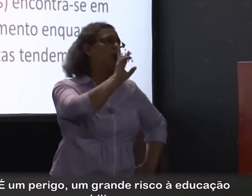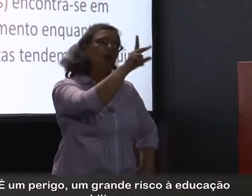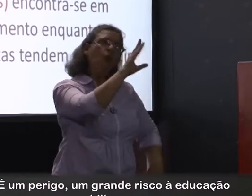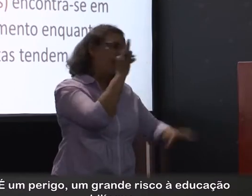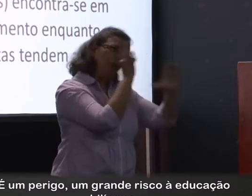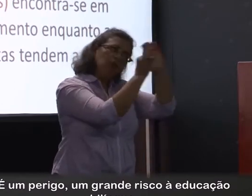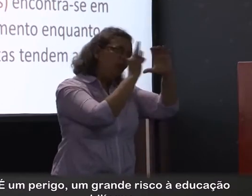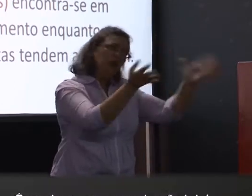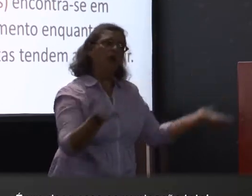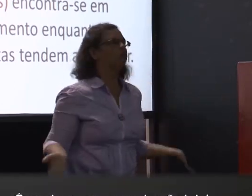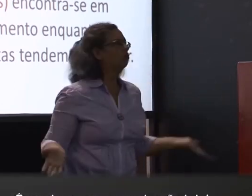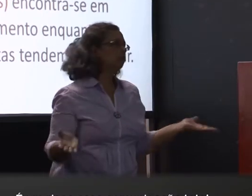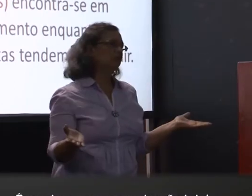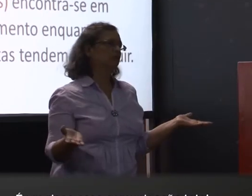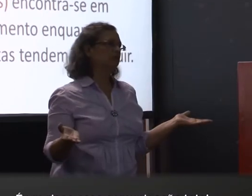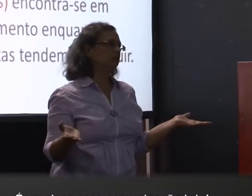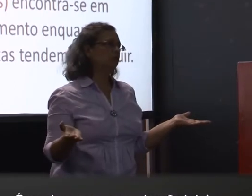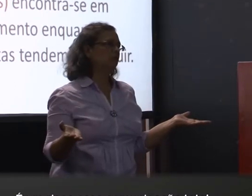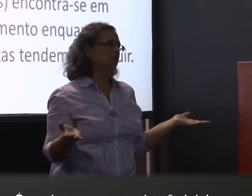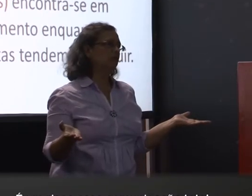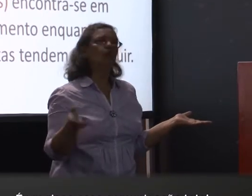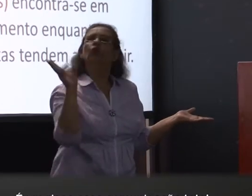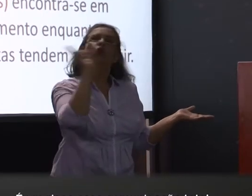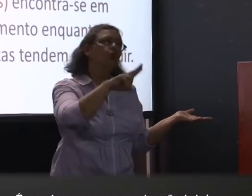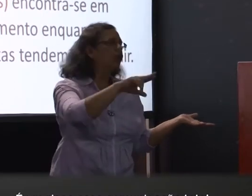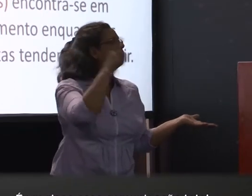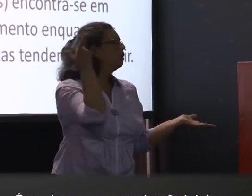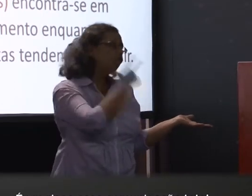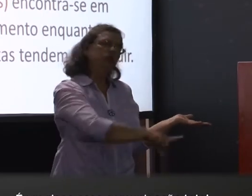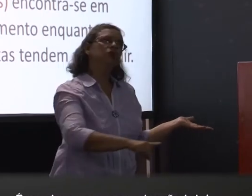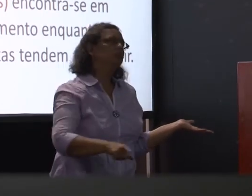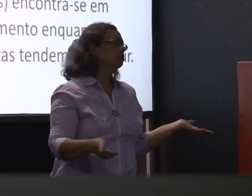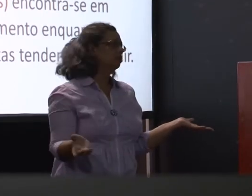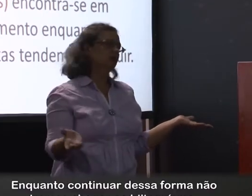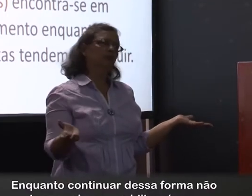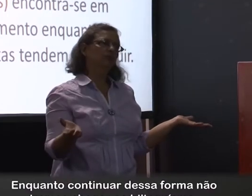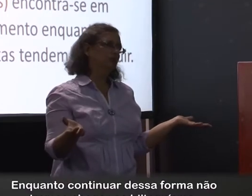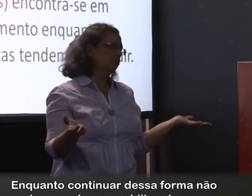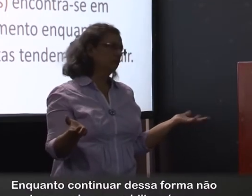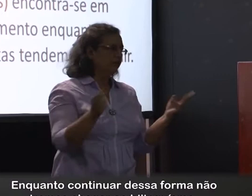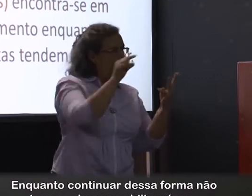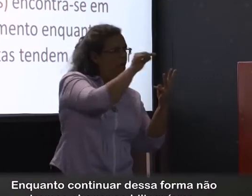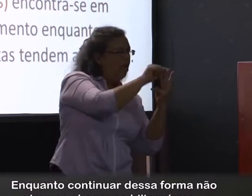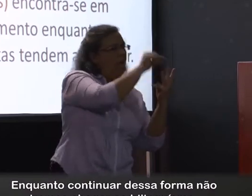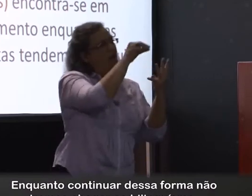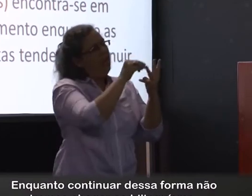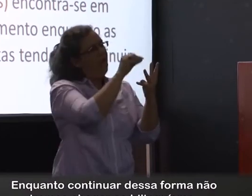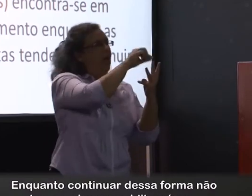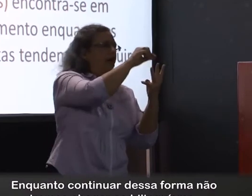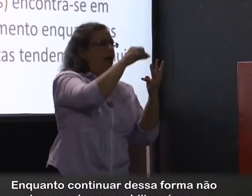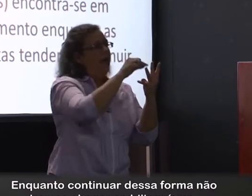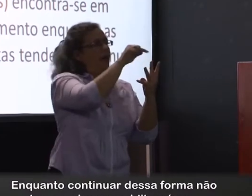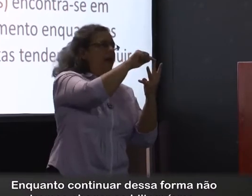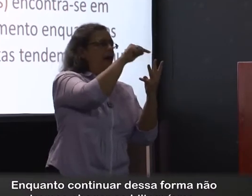educação bilíngue? É um risco a educação bilíngue, essa comunicação total. Se enquanto continuar dessa forma, a gente não vai chegar ao